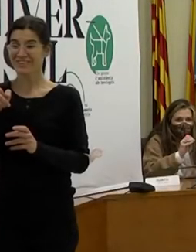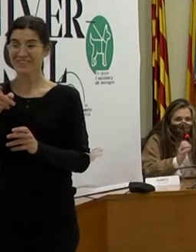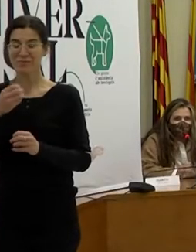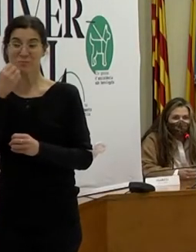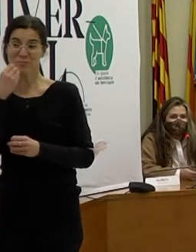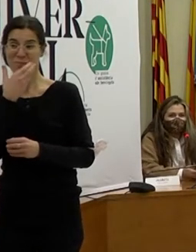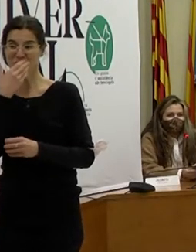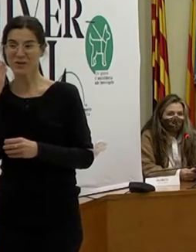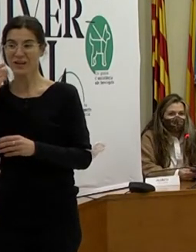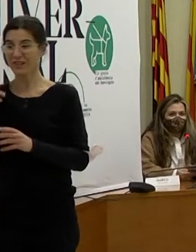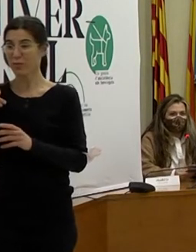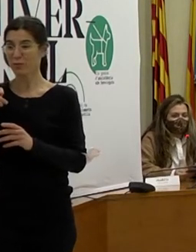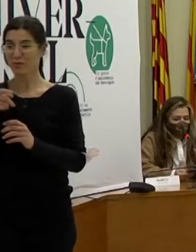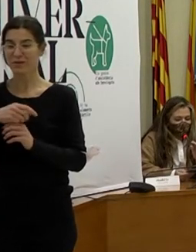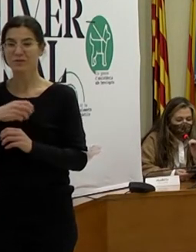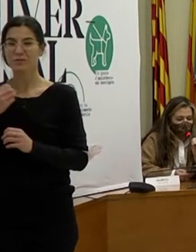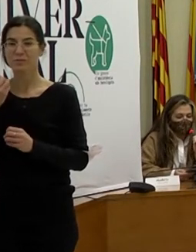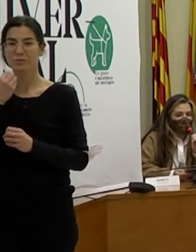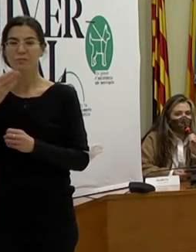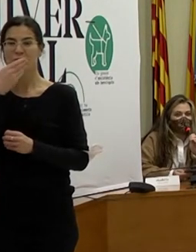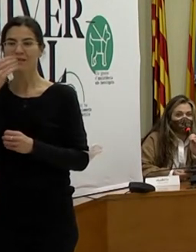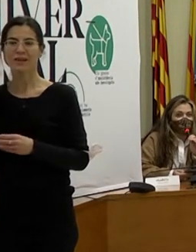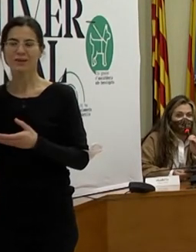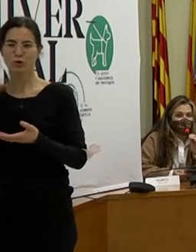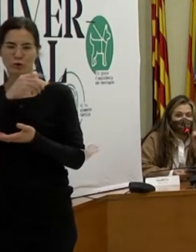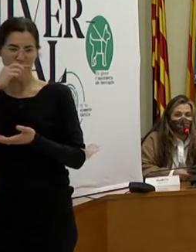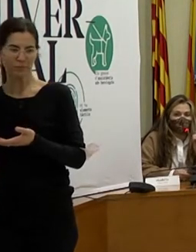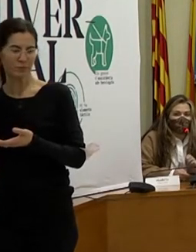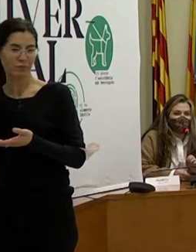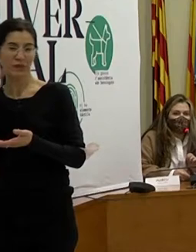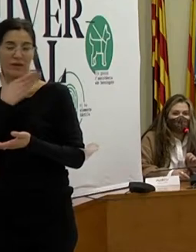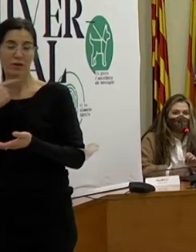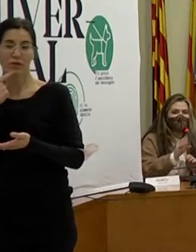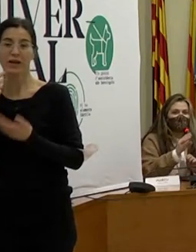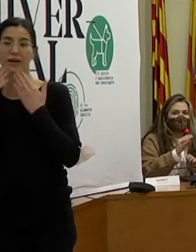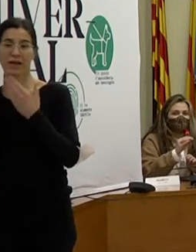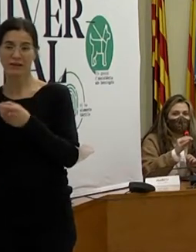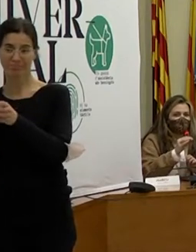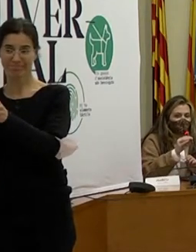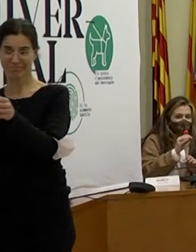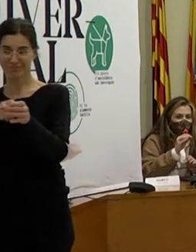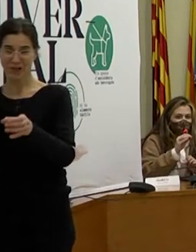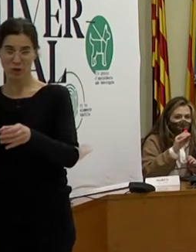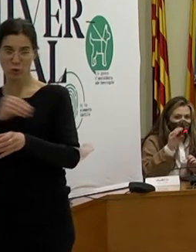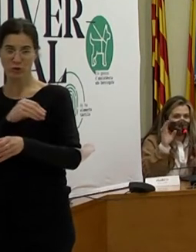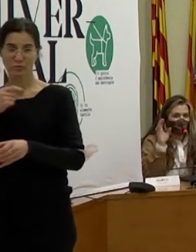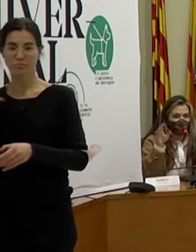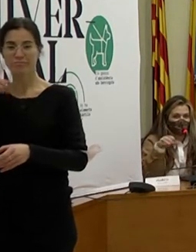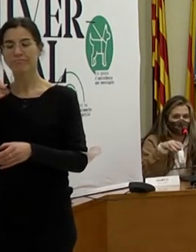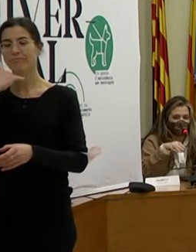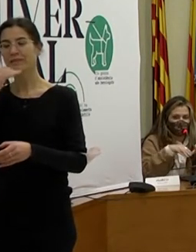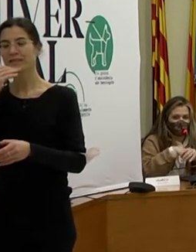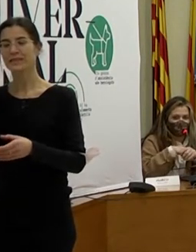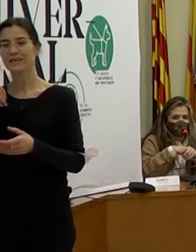Bueno, bona tarda a tots. Donar-vos les gràcies per estar aquí. Com sabeu, vam